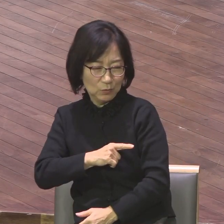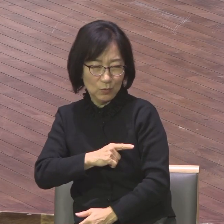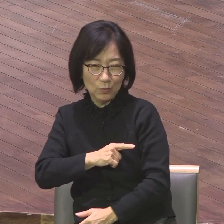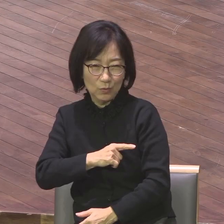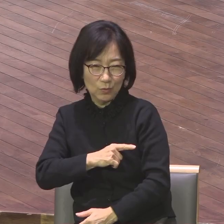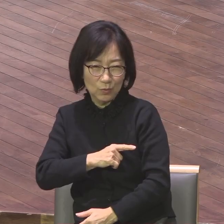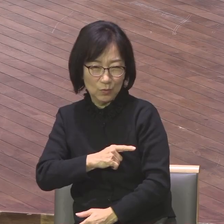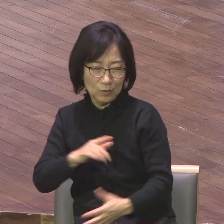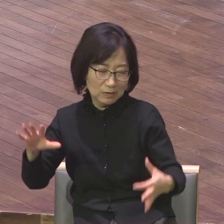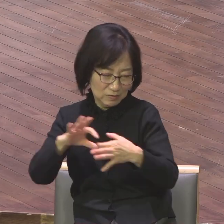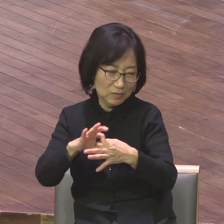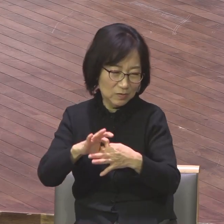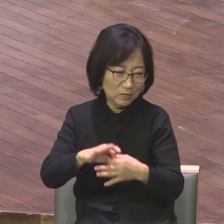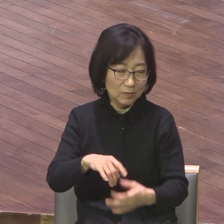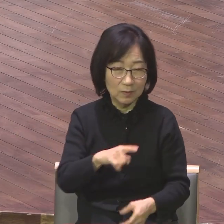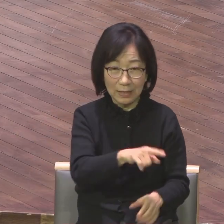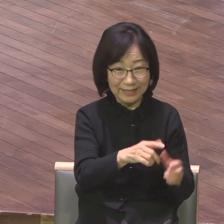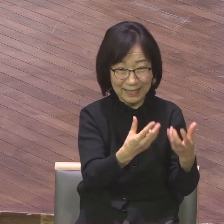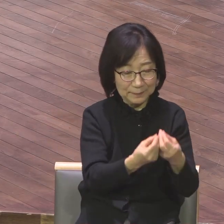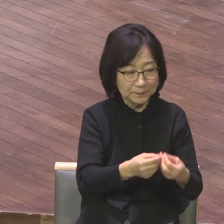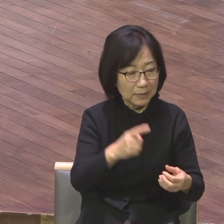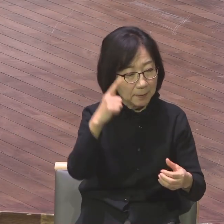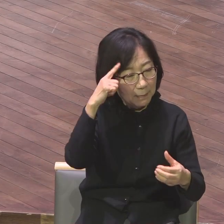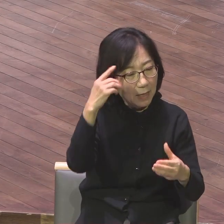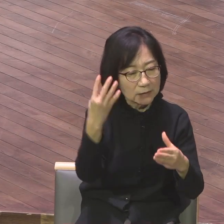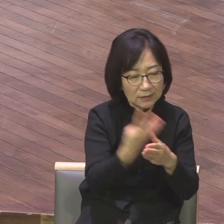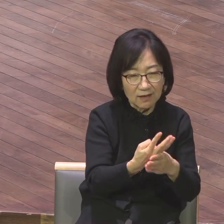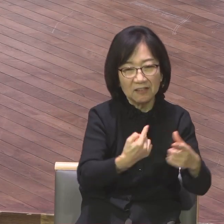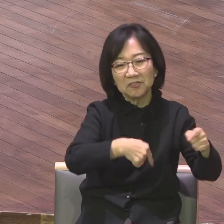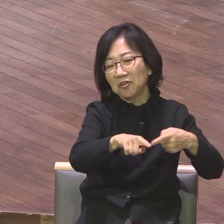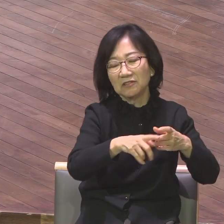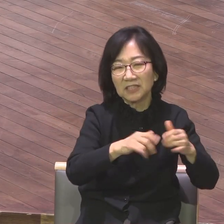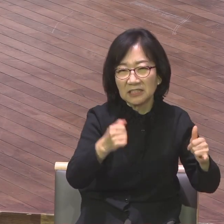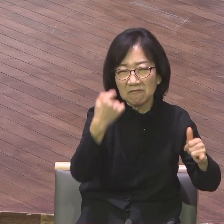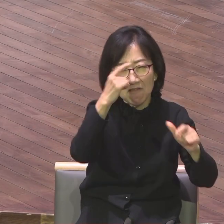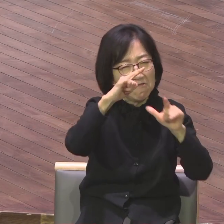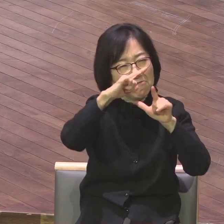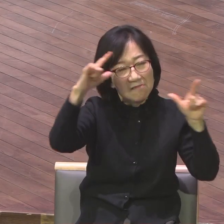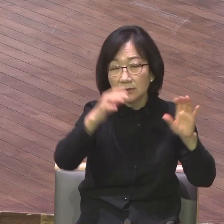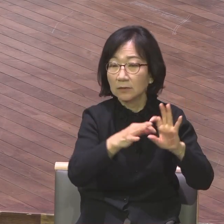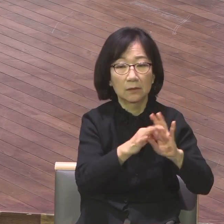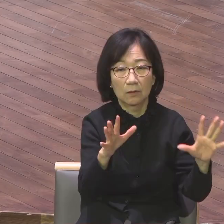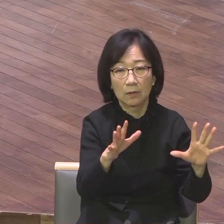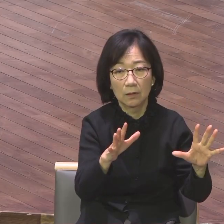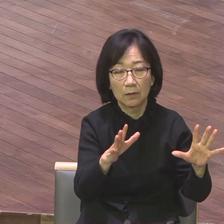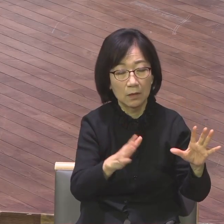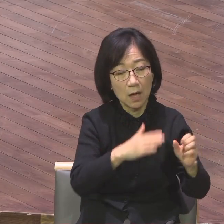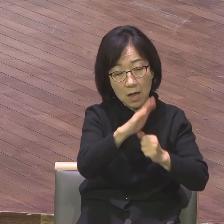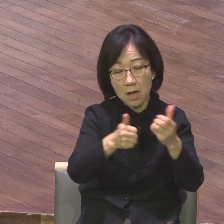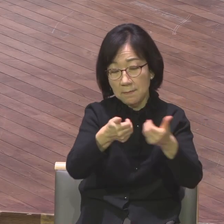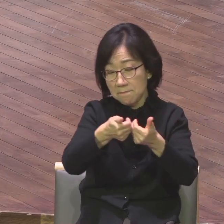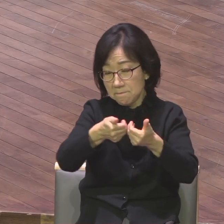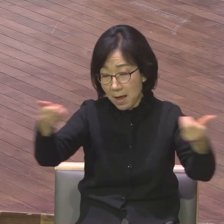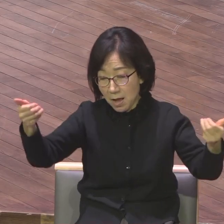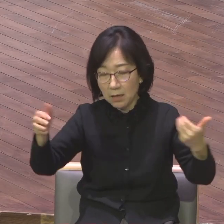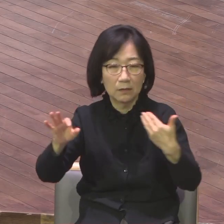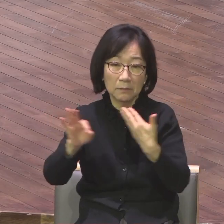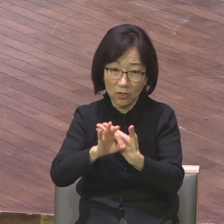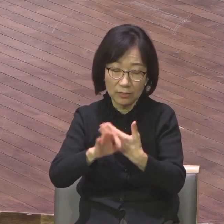뭐 재벌이든지 유명한 정치인들 상관없이 하나님을 떠난 불신 영혼은 하나님의 진노 속에